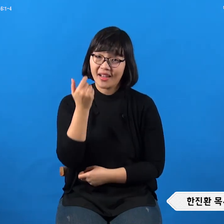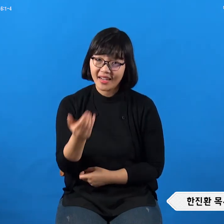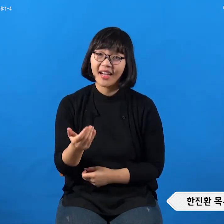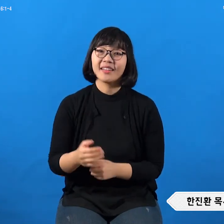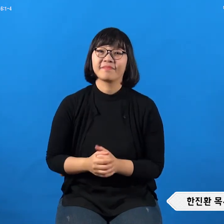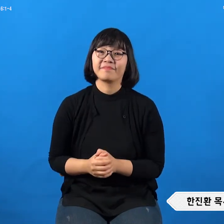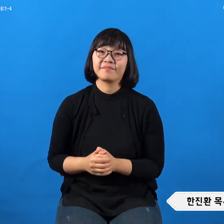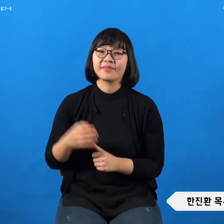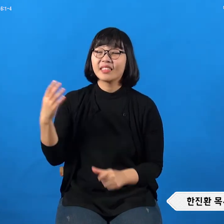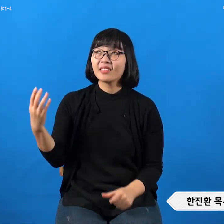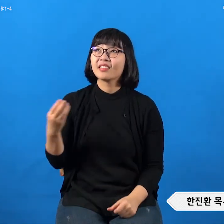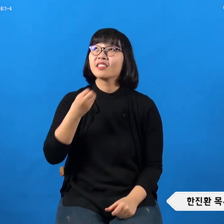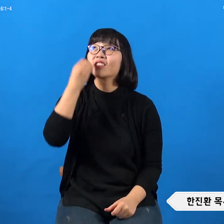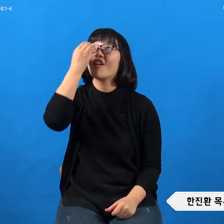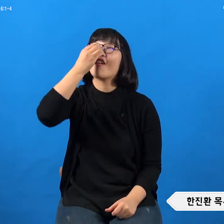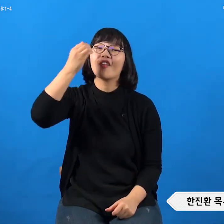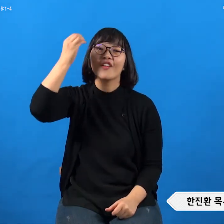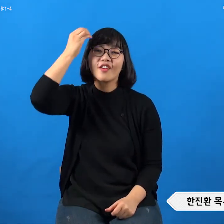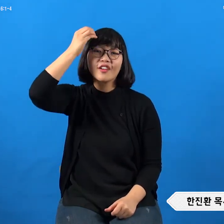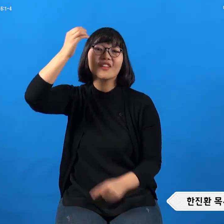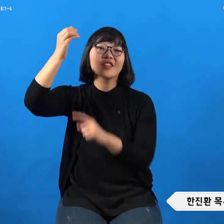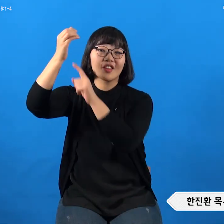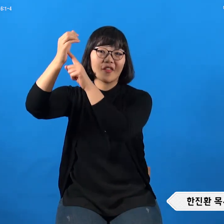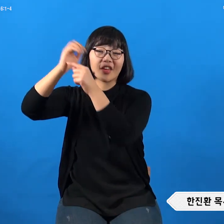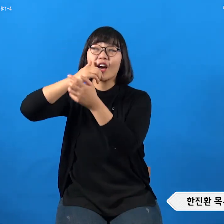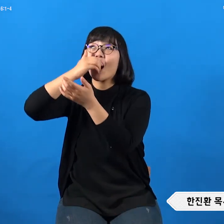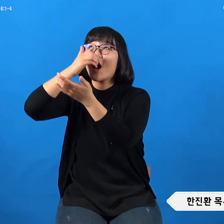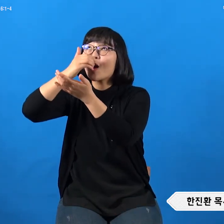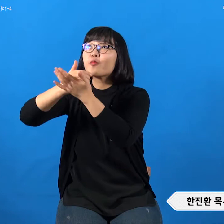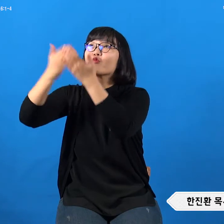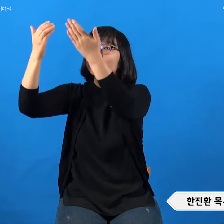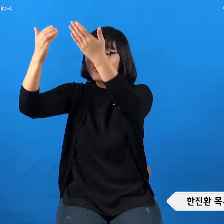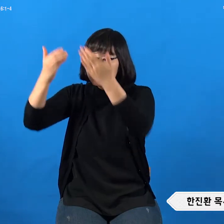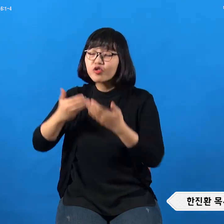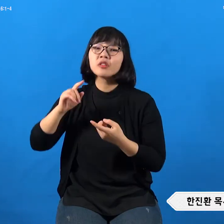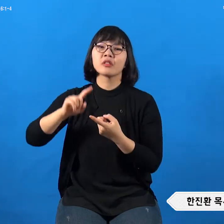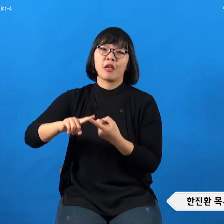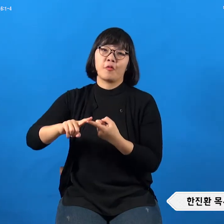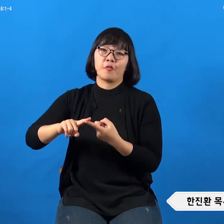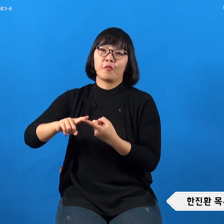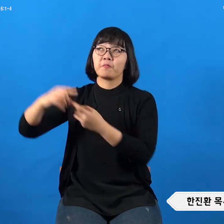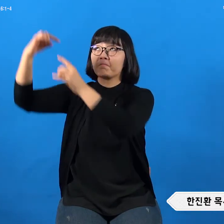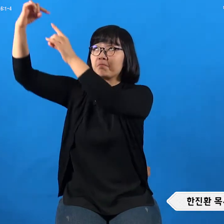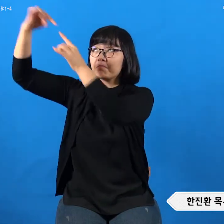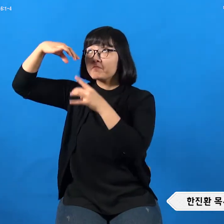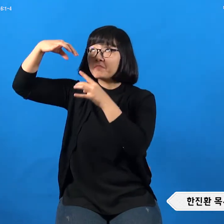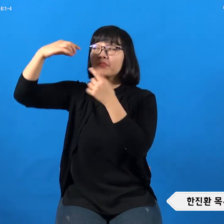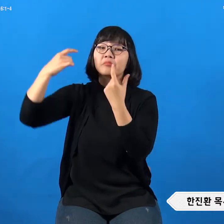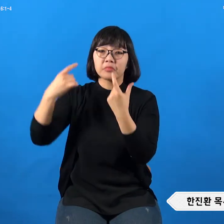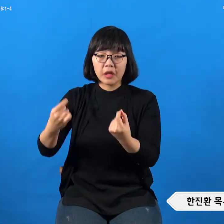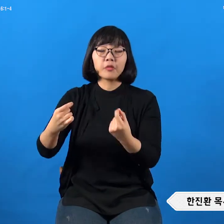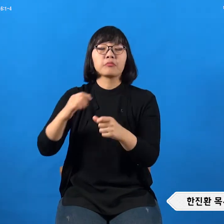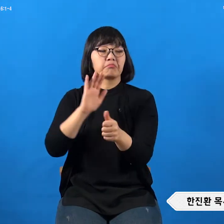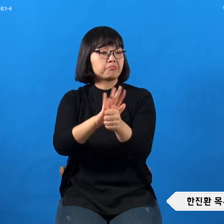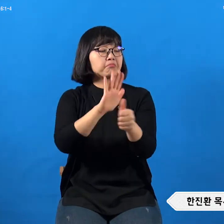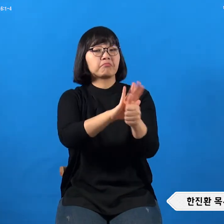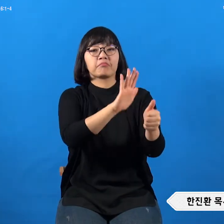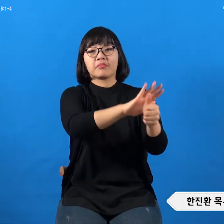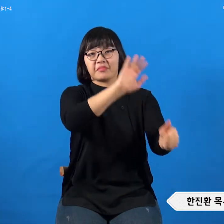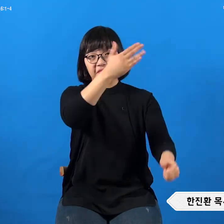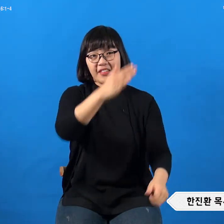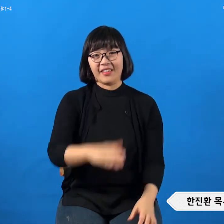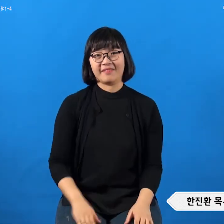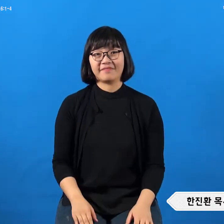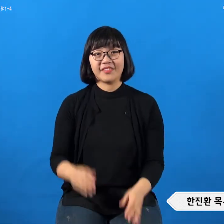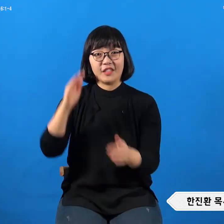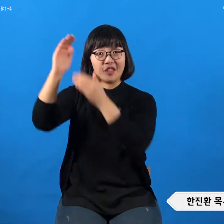성령께서 마음에 감동을 주시는 대로 하면 됩니다. 성령께서 내가 도와야 할 그런 이웃들을 보여주실